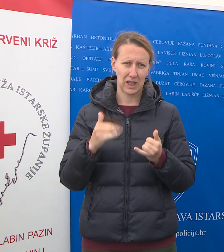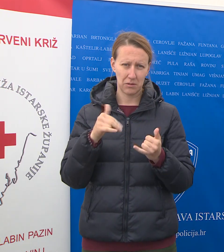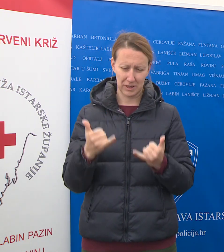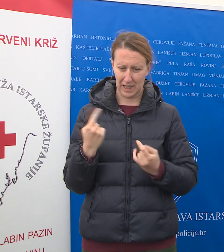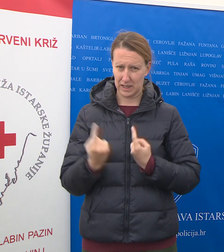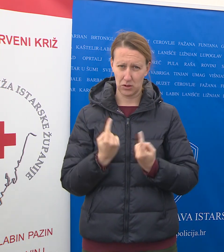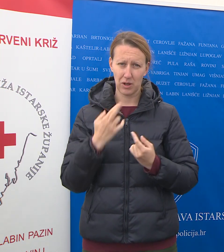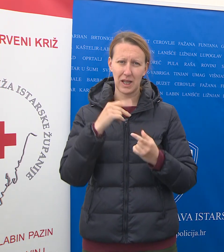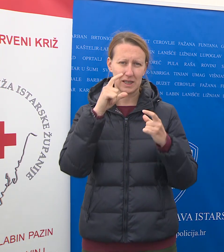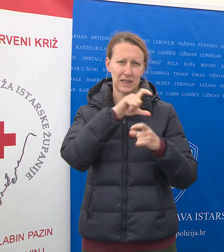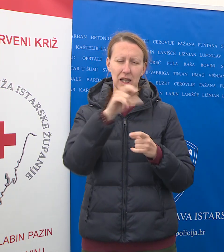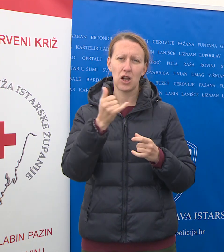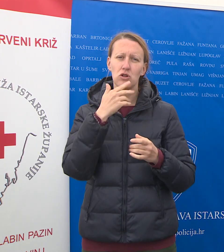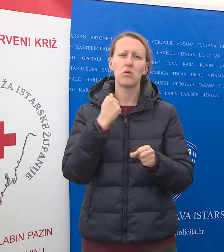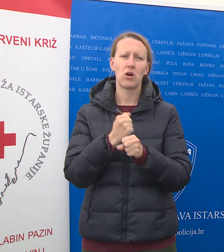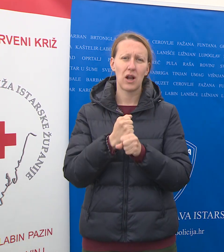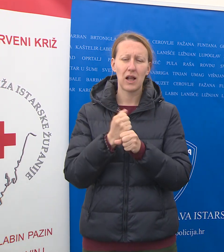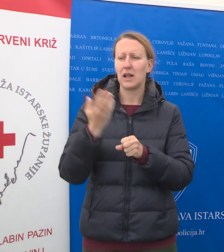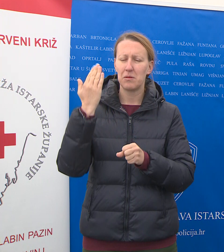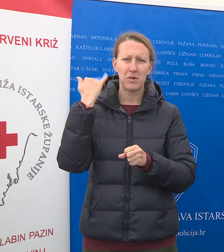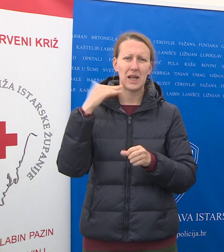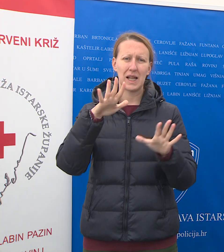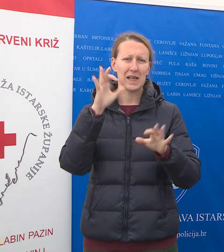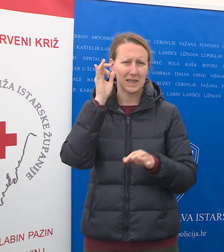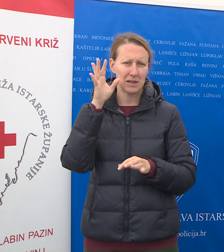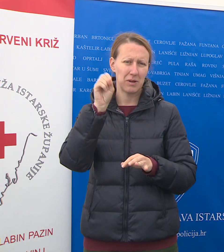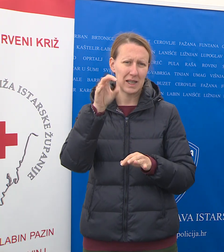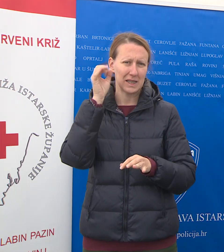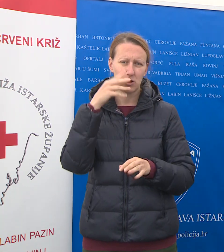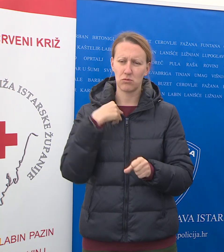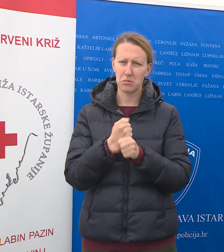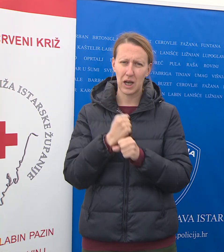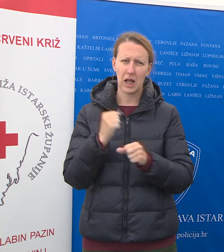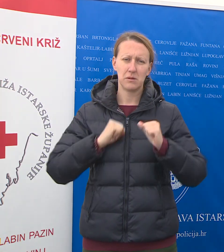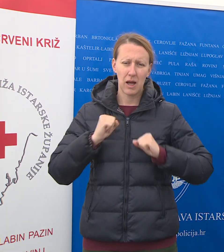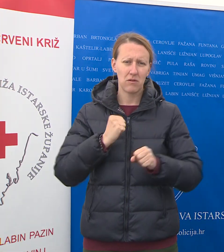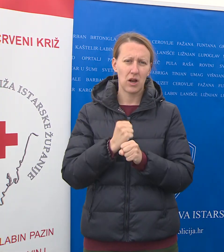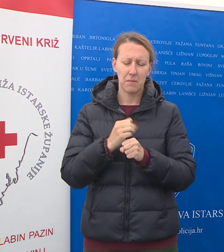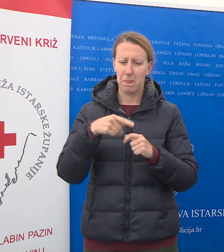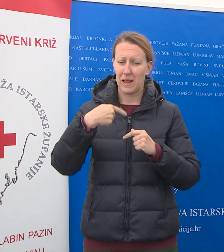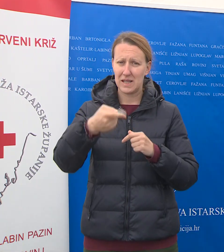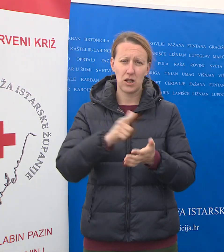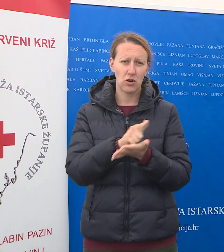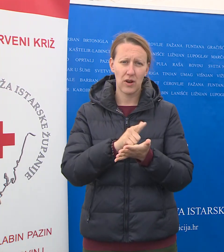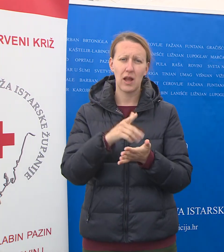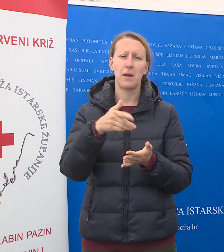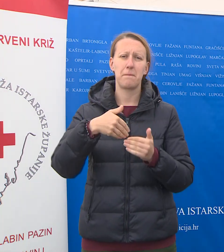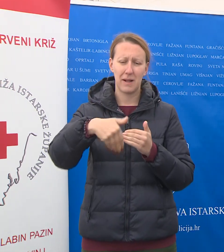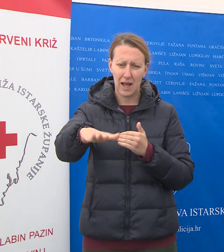u ovom trenutku je slika nečega što smo radili prije 10-15 dana. Nadamo se da u sljedećem periodu